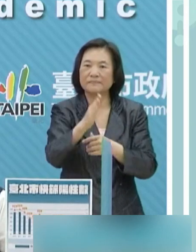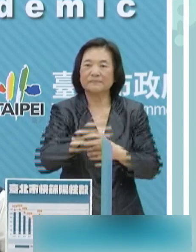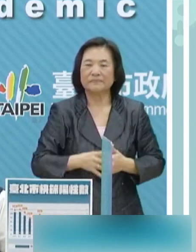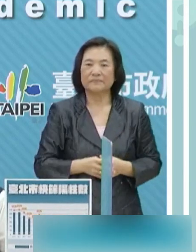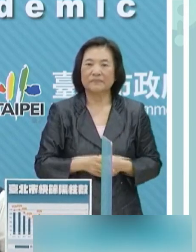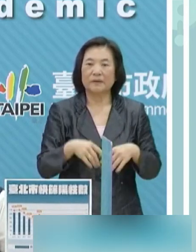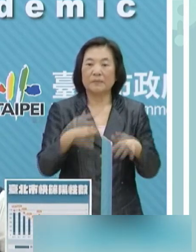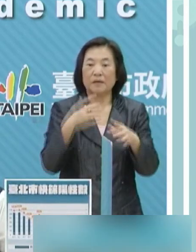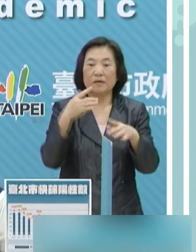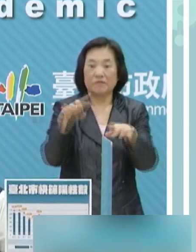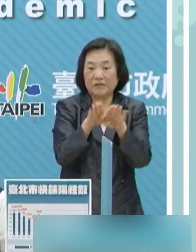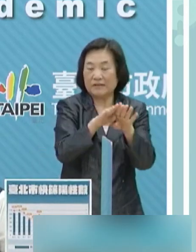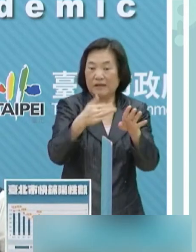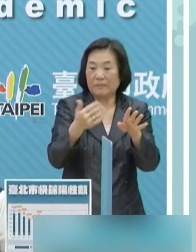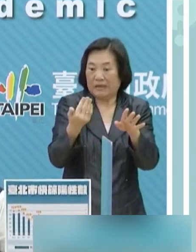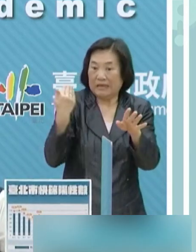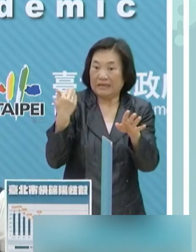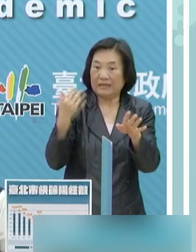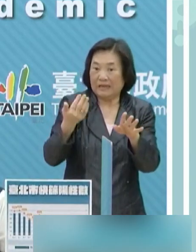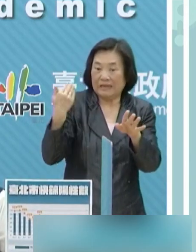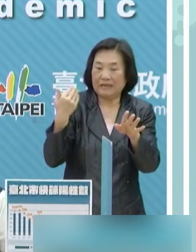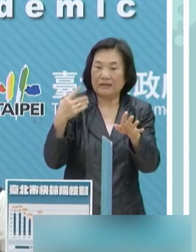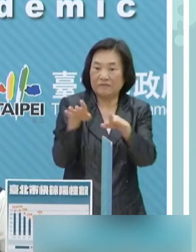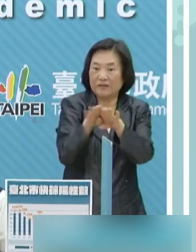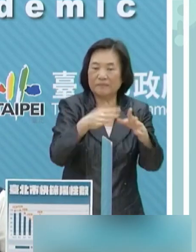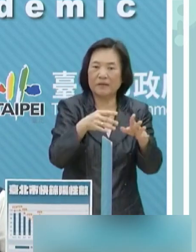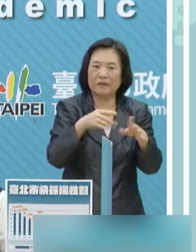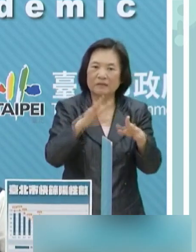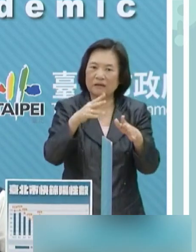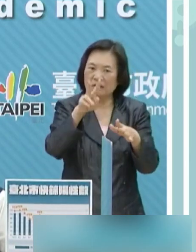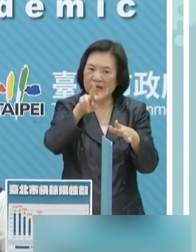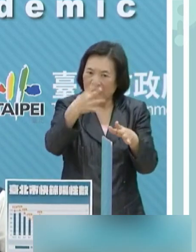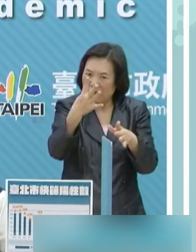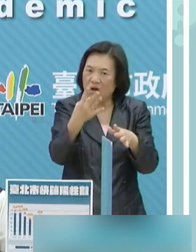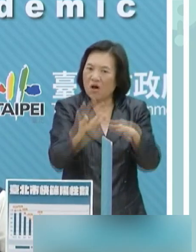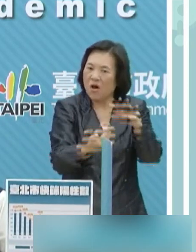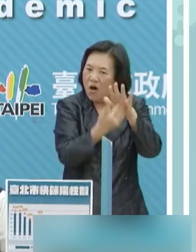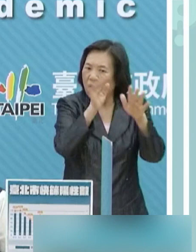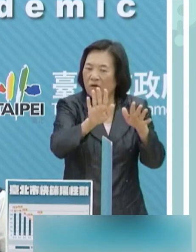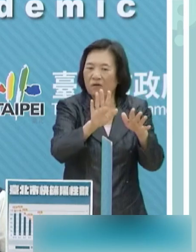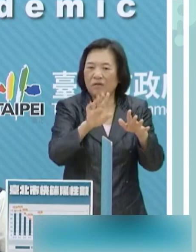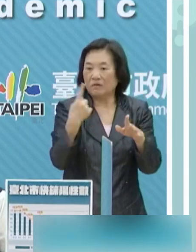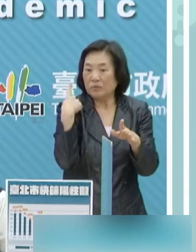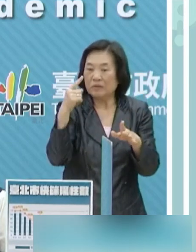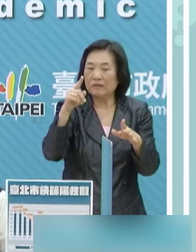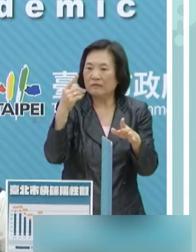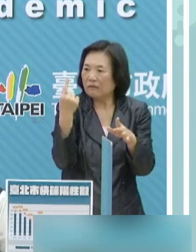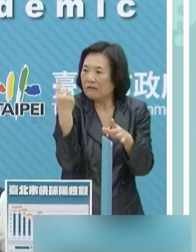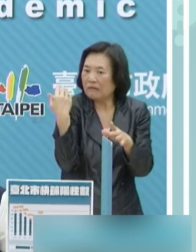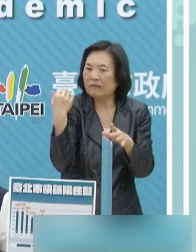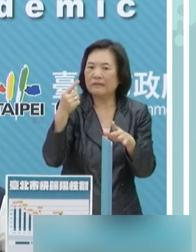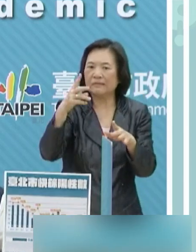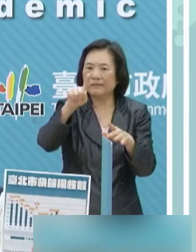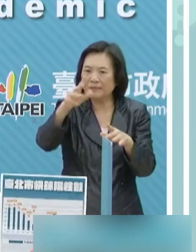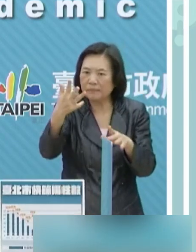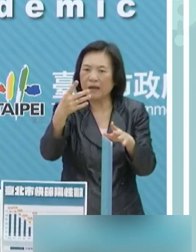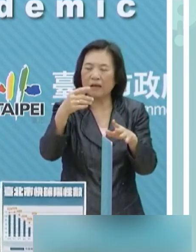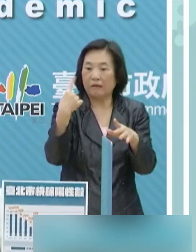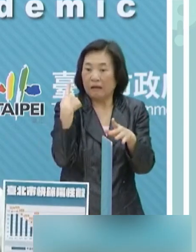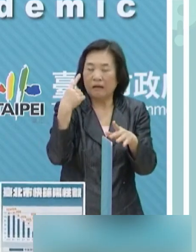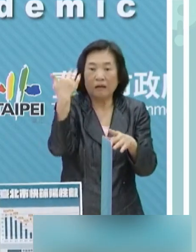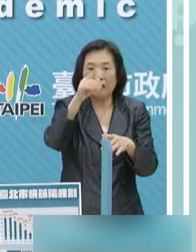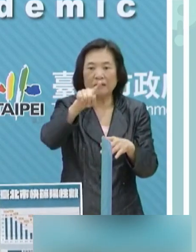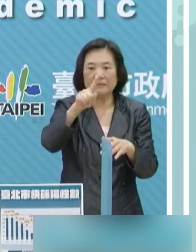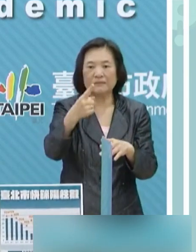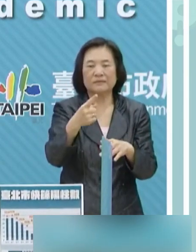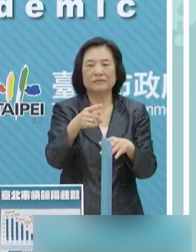双重因素了哈，一个是真的病例在减少，另外一个可能也是假期，因为从以前的经验哦，放假的时候